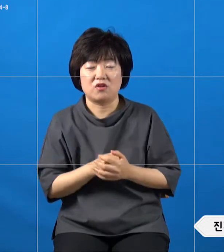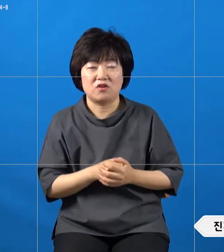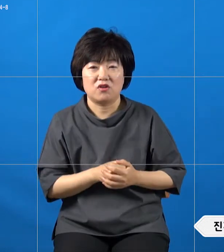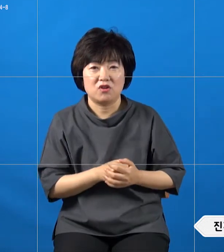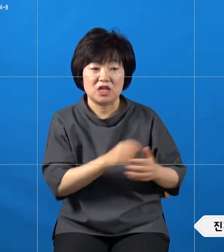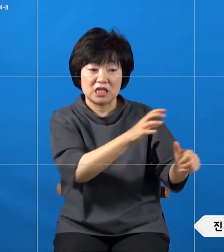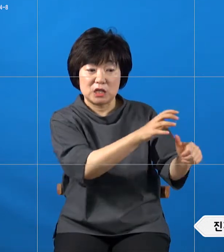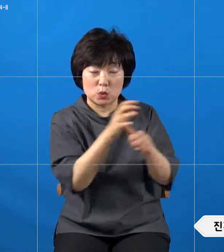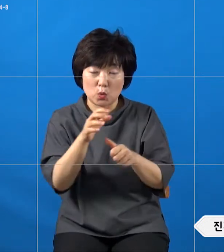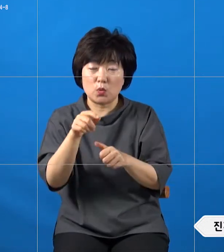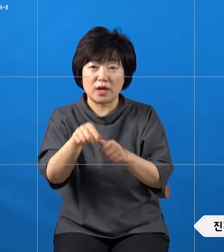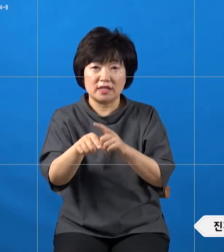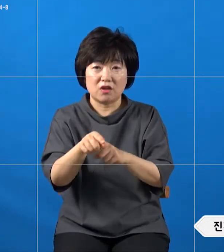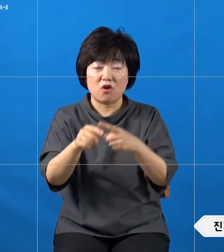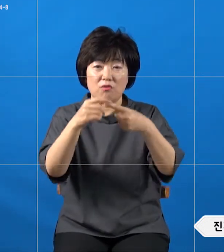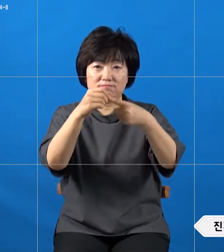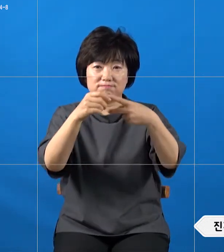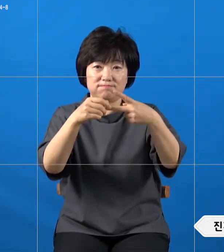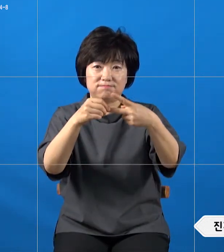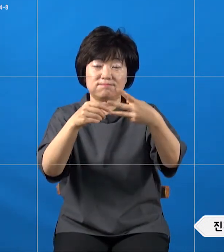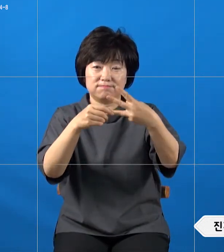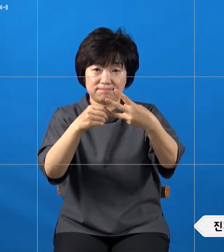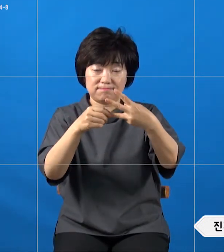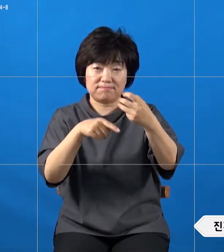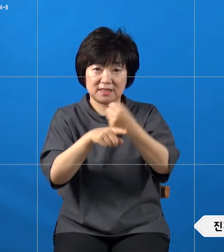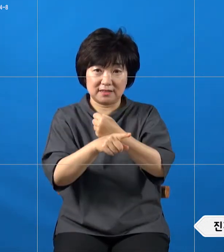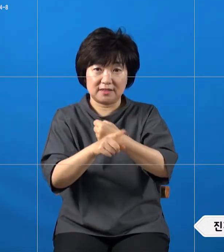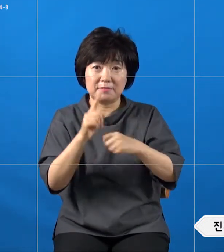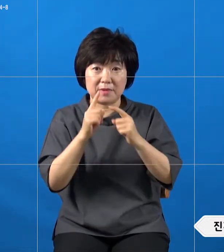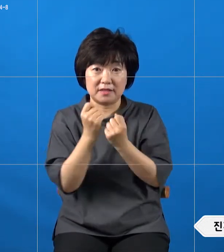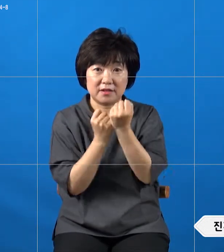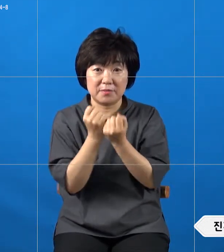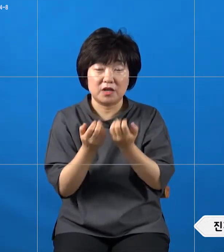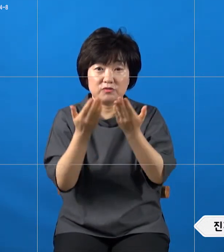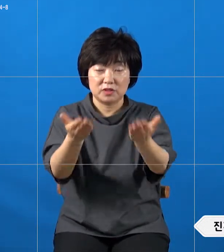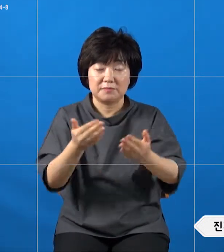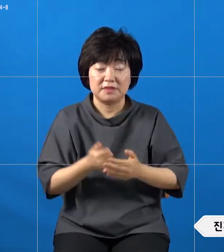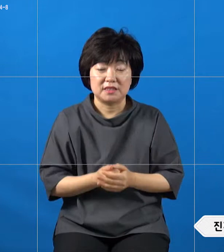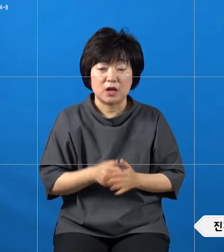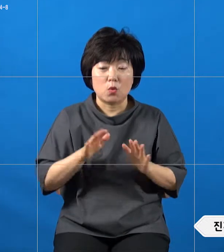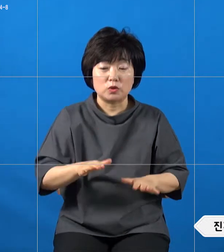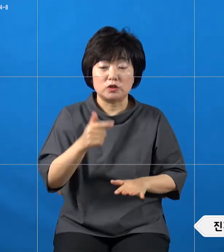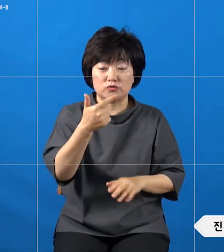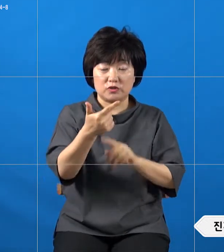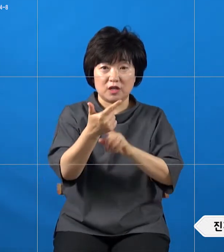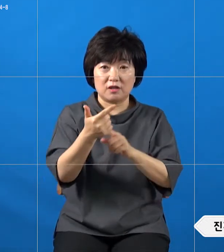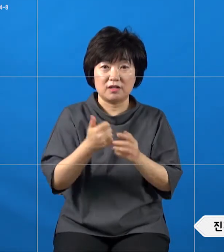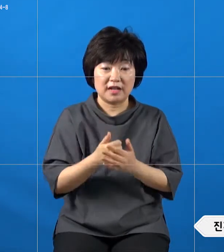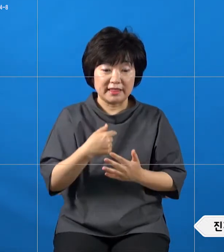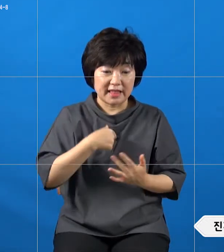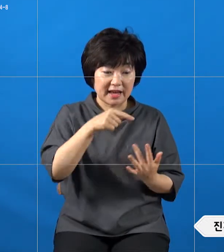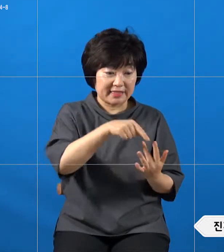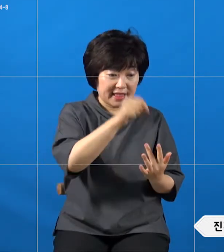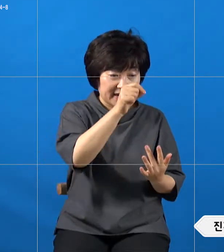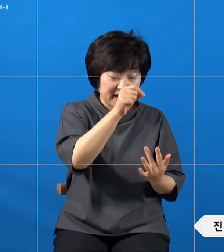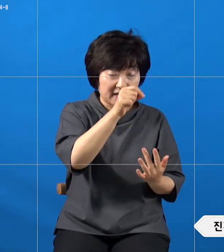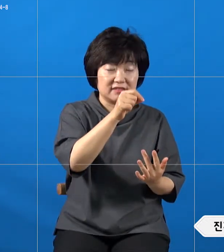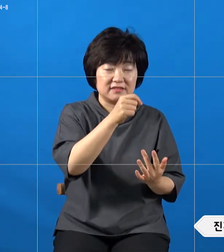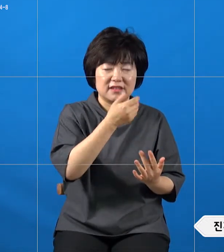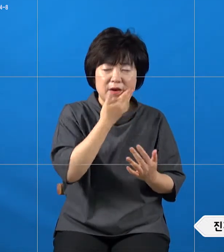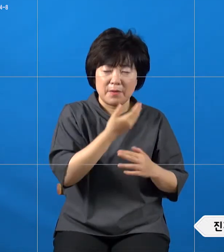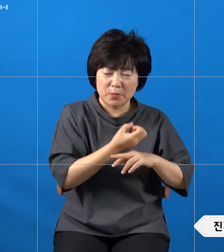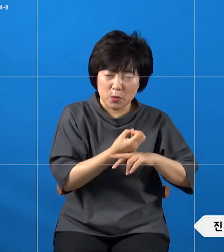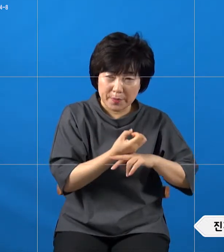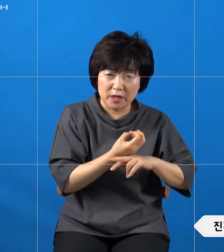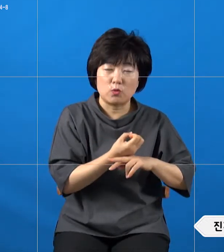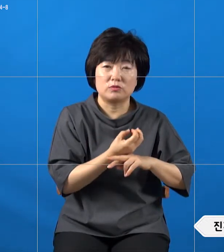대하여 말씀하고 계심을 봅니다. 오늘 읽은 6절 말씀, 내가 택한 보배로운 모퉁이